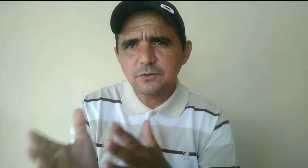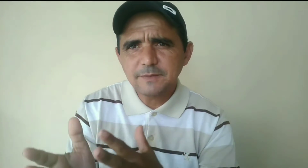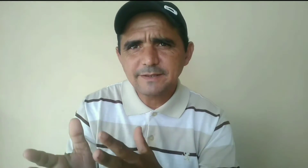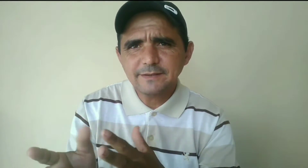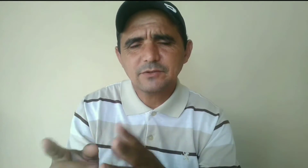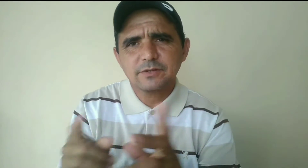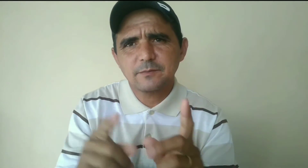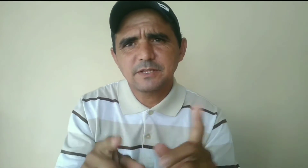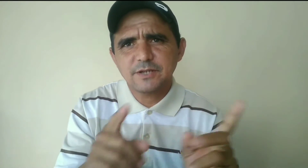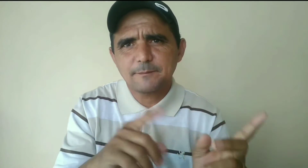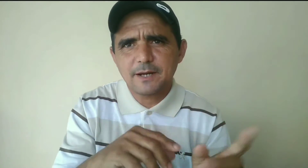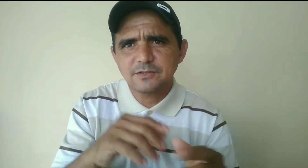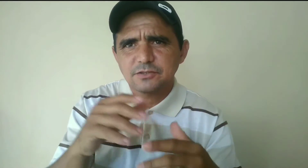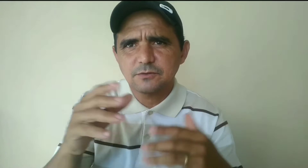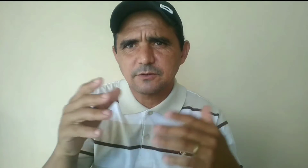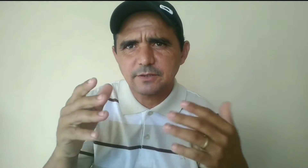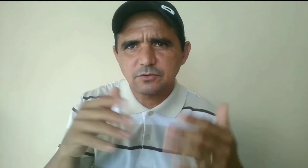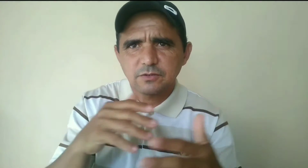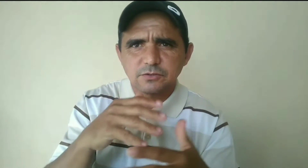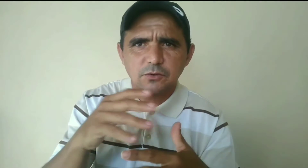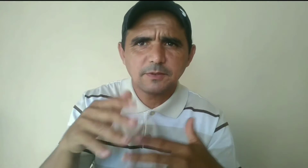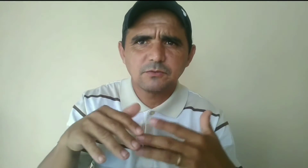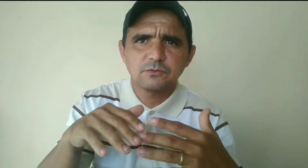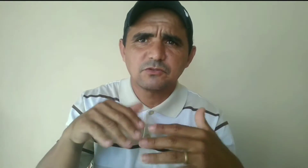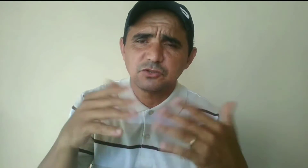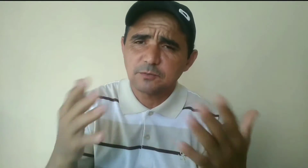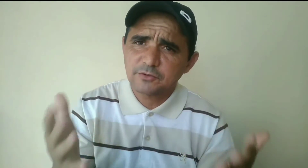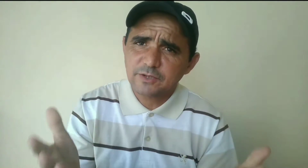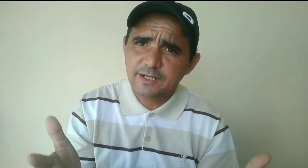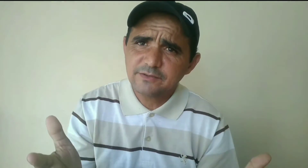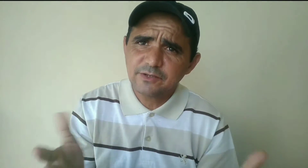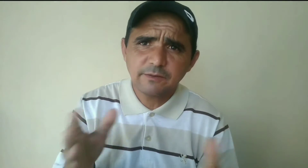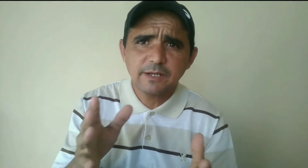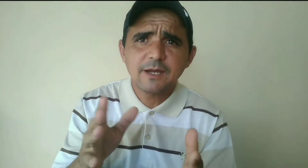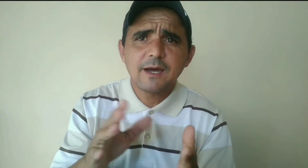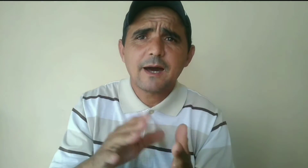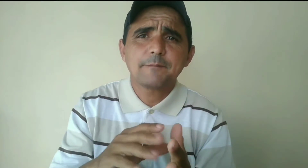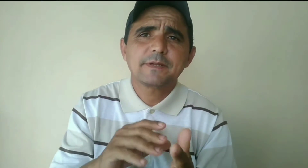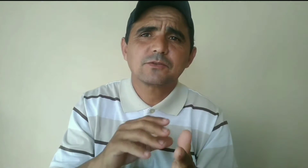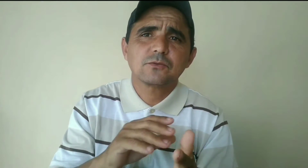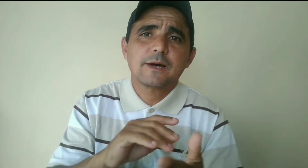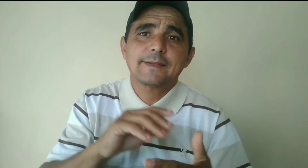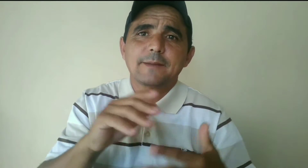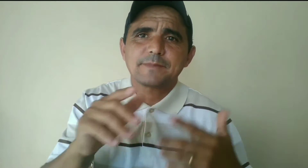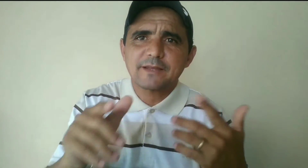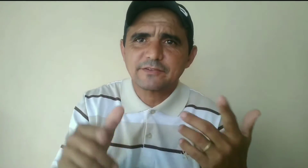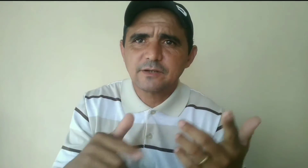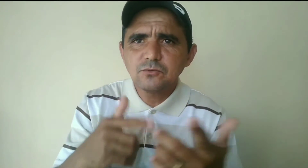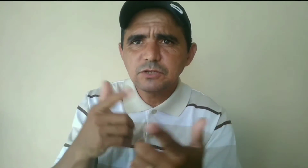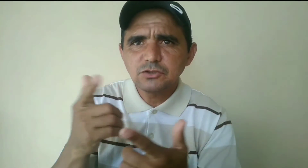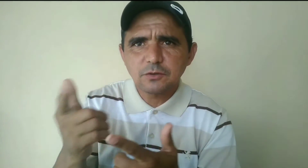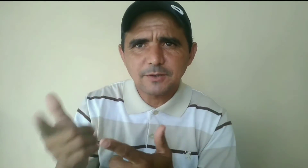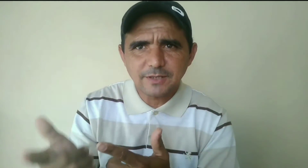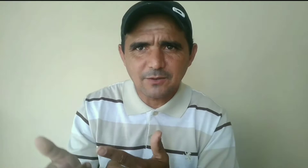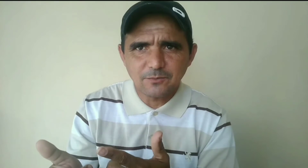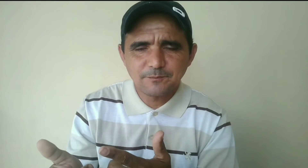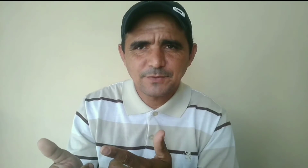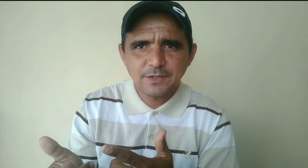idioma, né, totalmente à parte de qualquer outro idioma, dos idiomas orais, não é apenas uma adaptação do idioma oral.